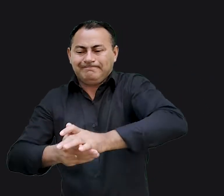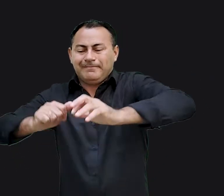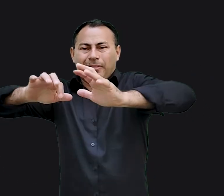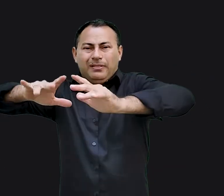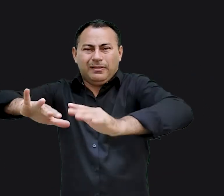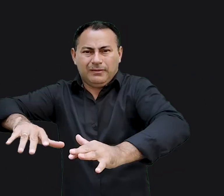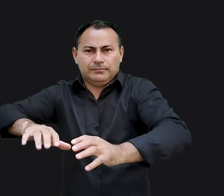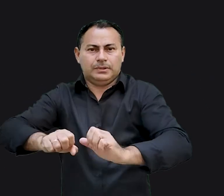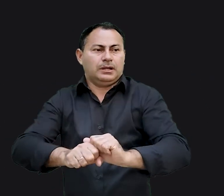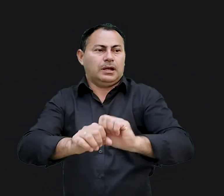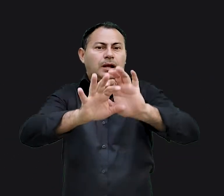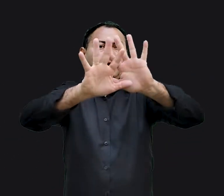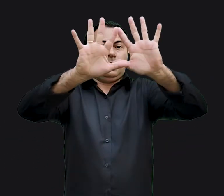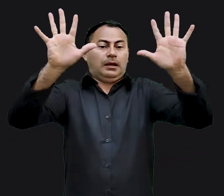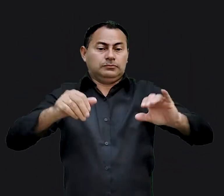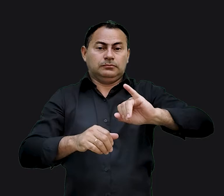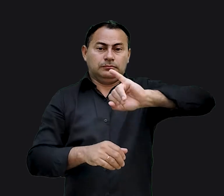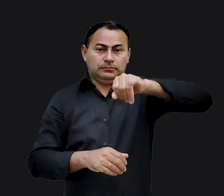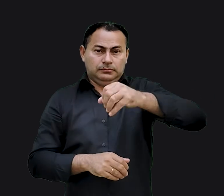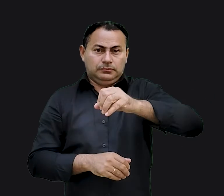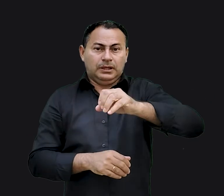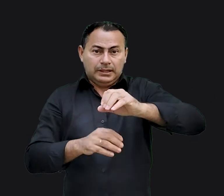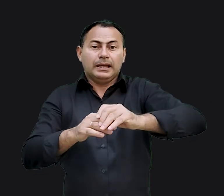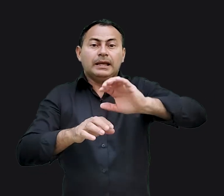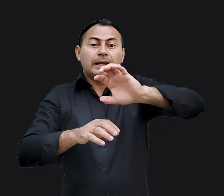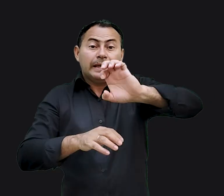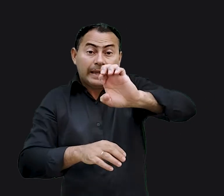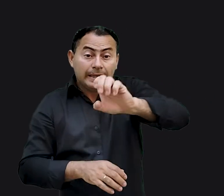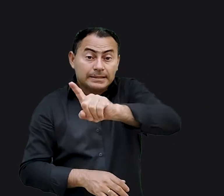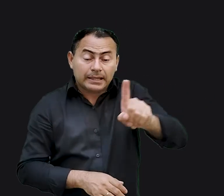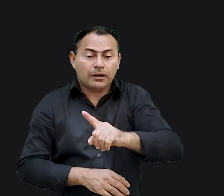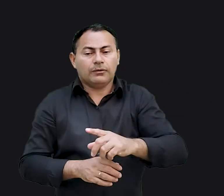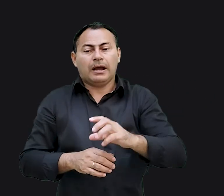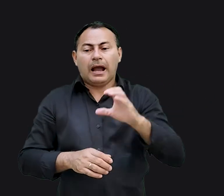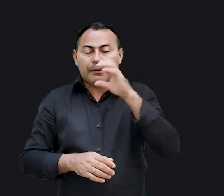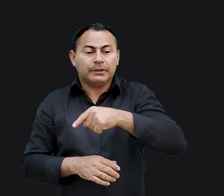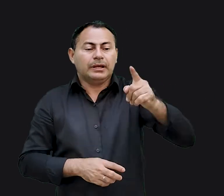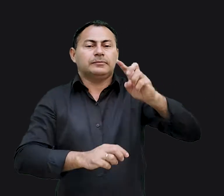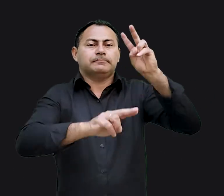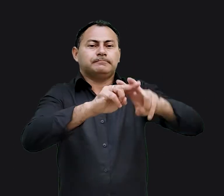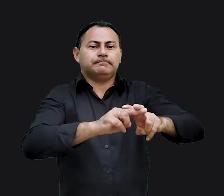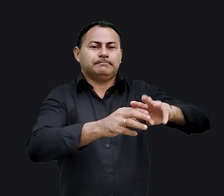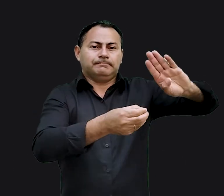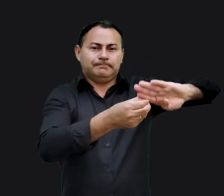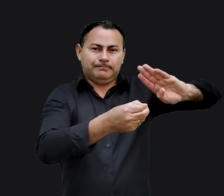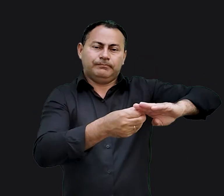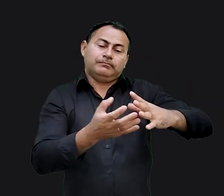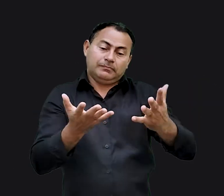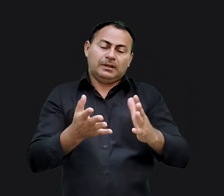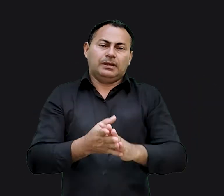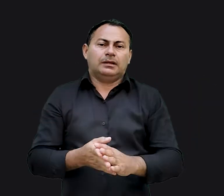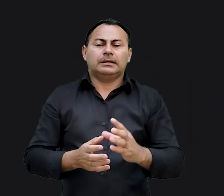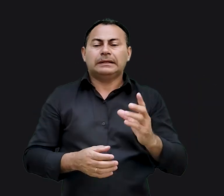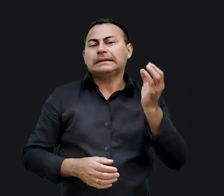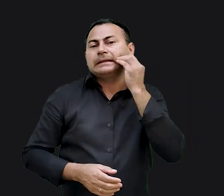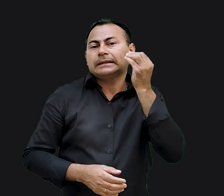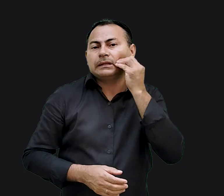destruída. Fica claro que Ezequiel sabia que logo iria para o cativeiro. Provavelmente, Ele estava